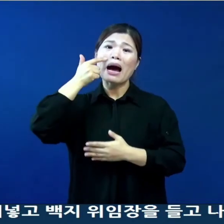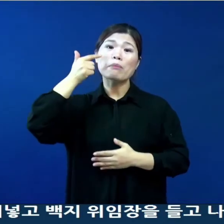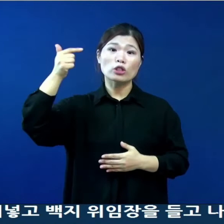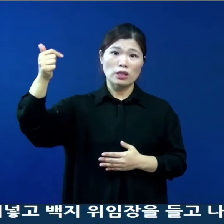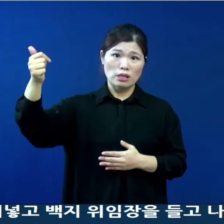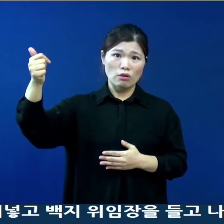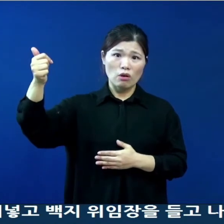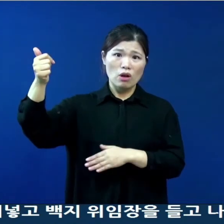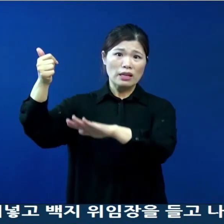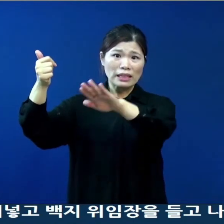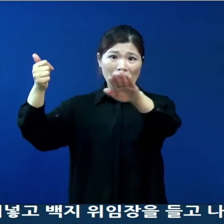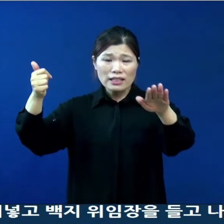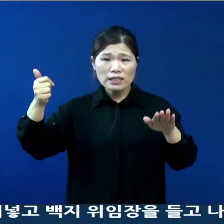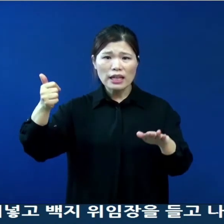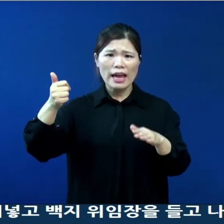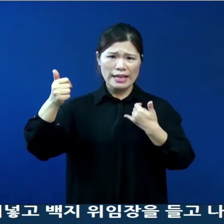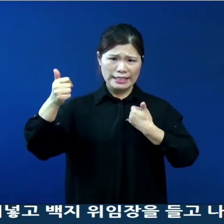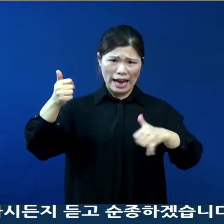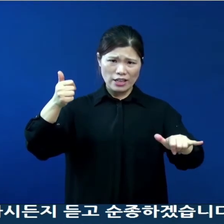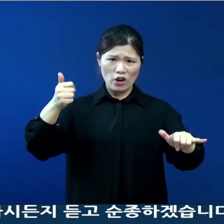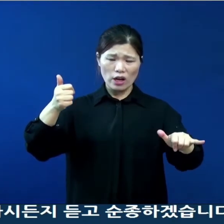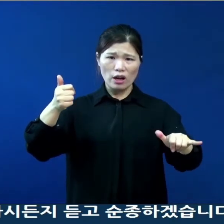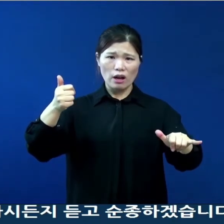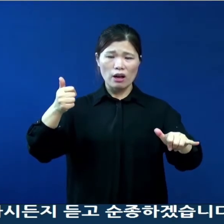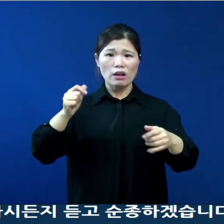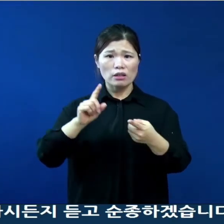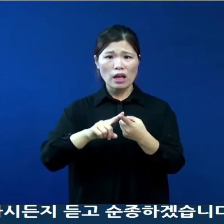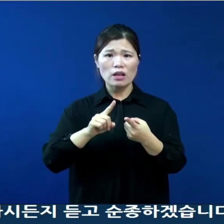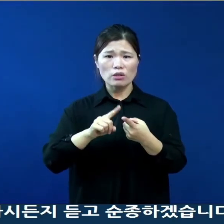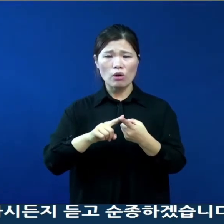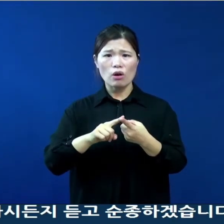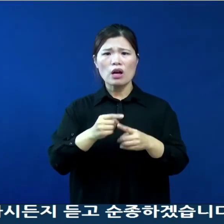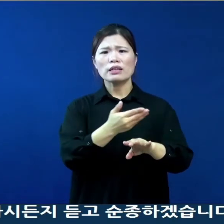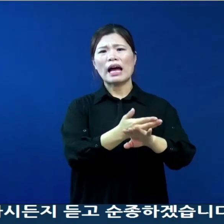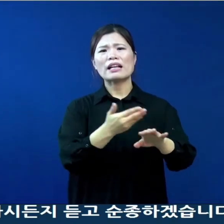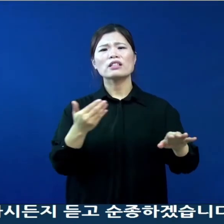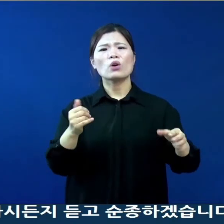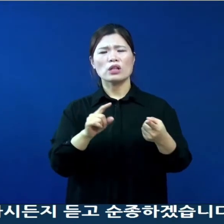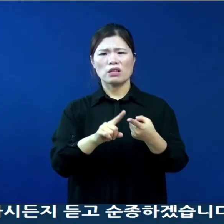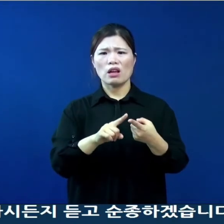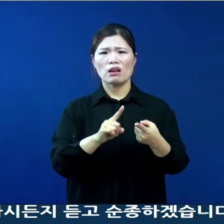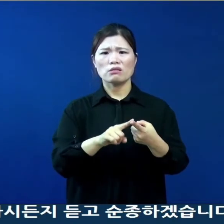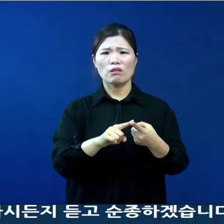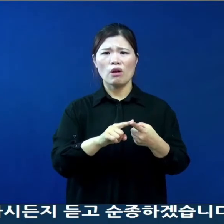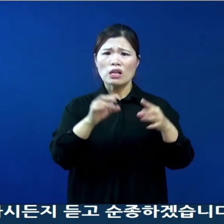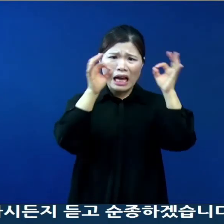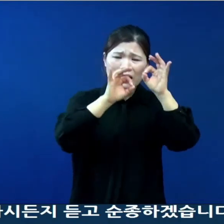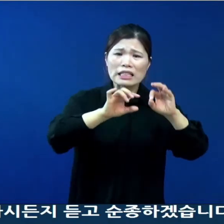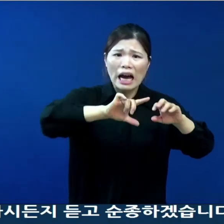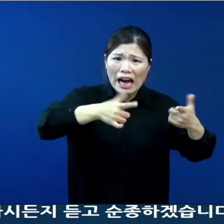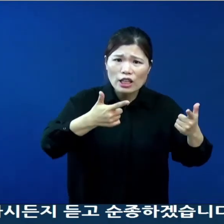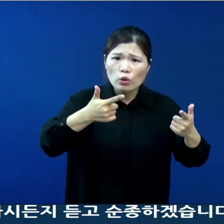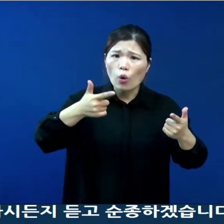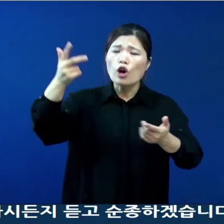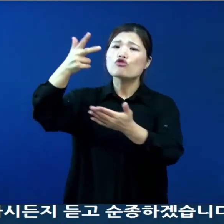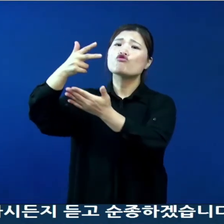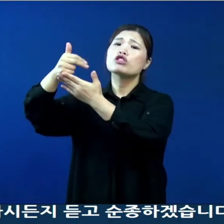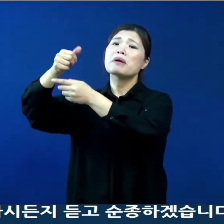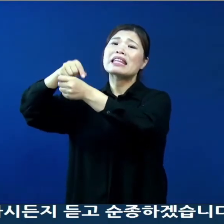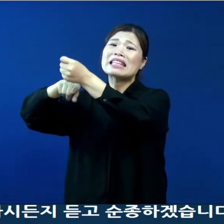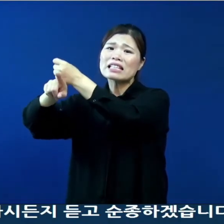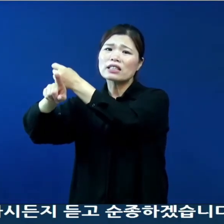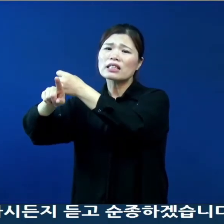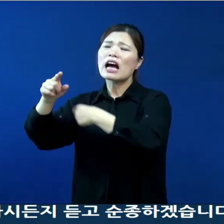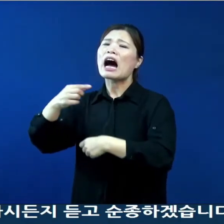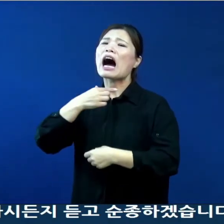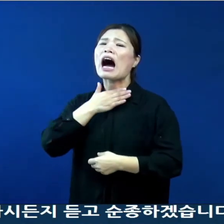아버지께서 당신의 자녀들이 딴 것 구하지 않고 당신의 뜻을 알고 싶어서, 당신의 뜻대로 살고 싶어서 그렇게